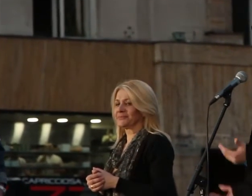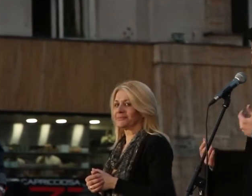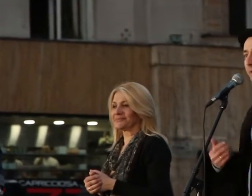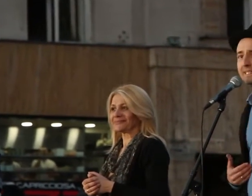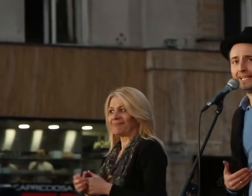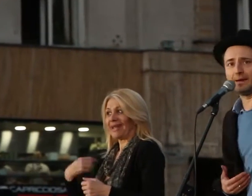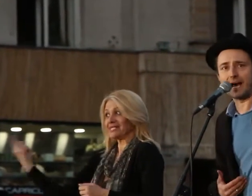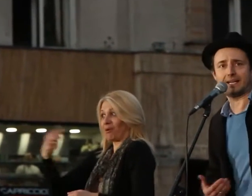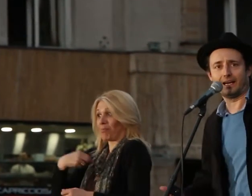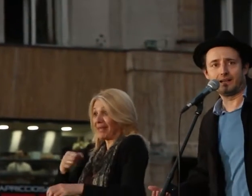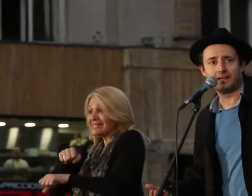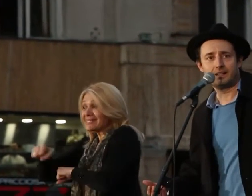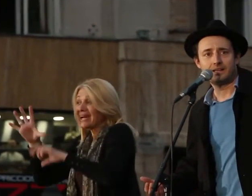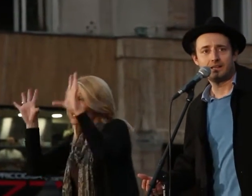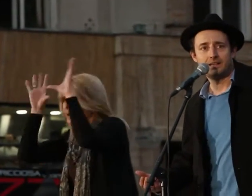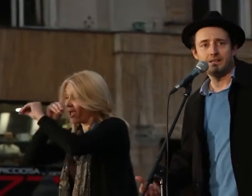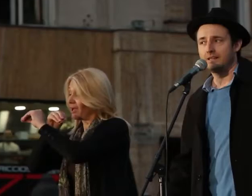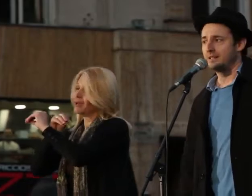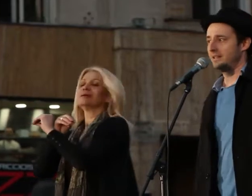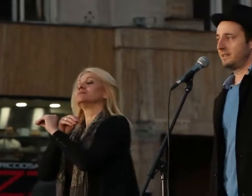Pa jesmo mi sile mraka?